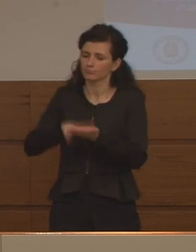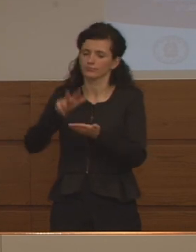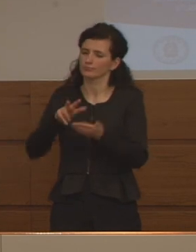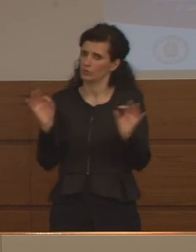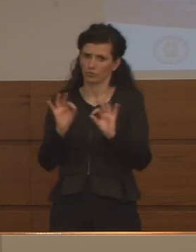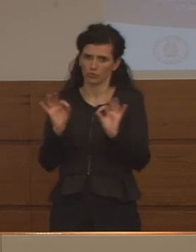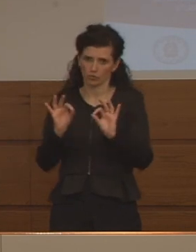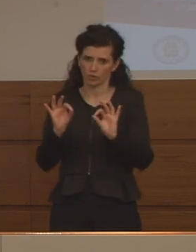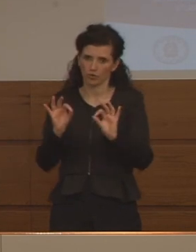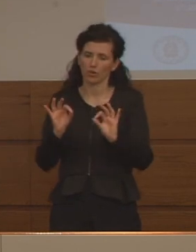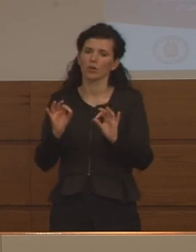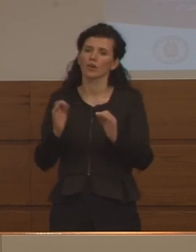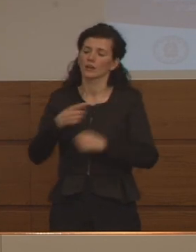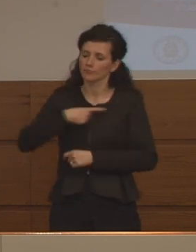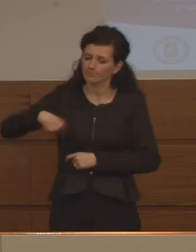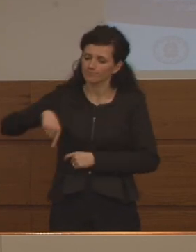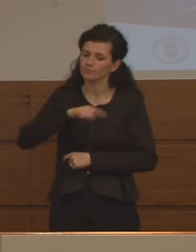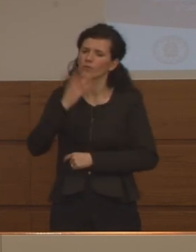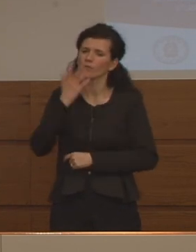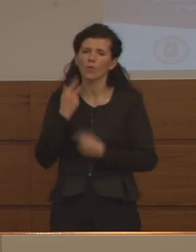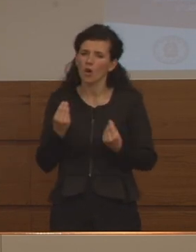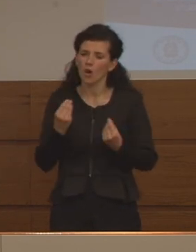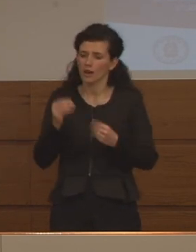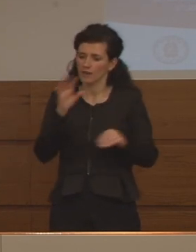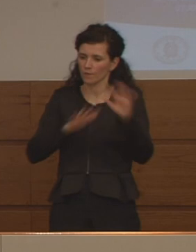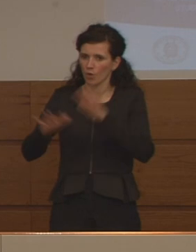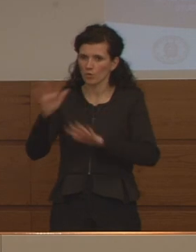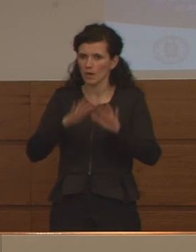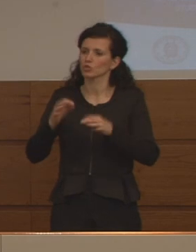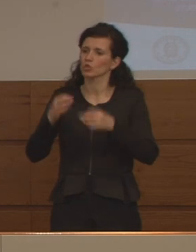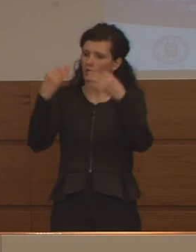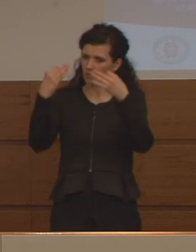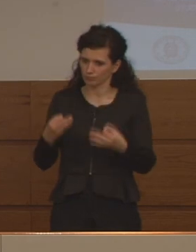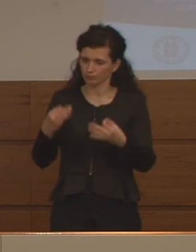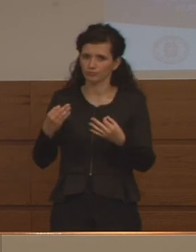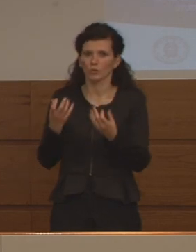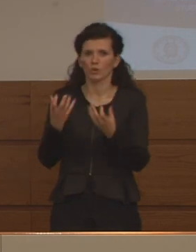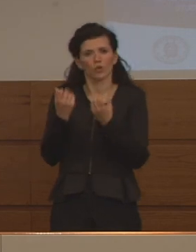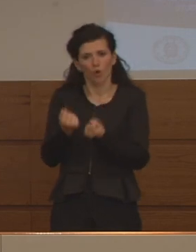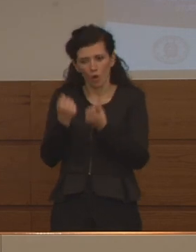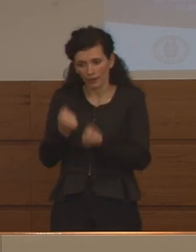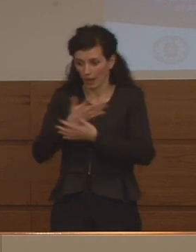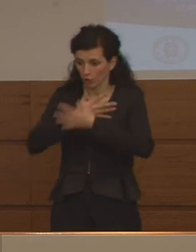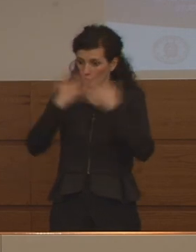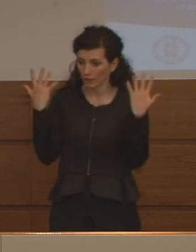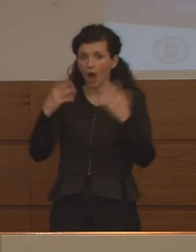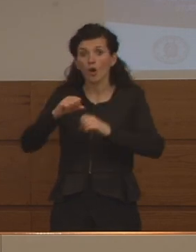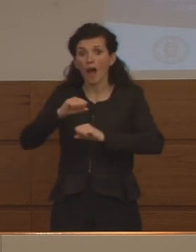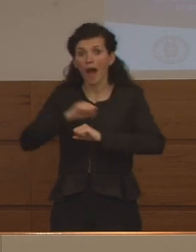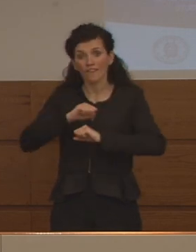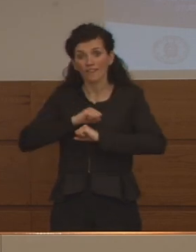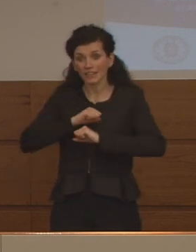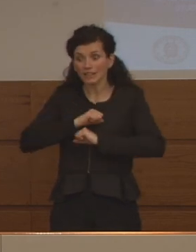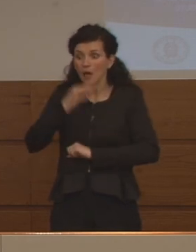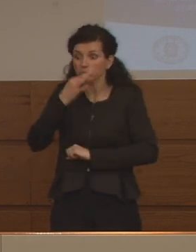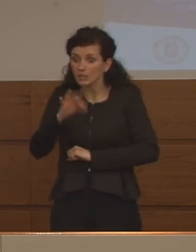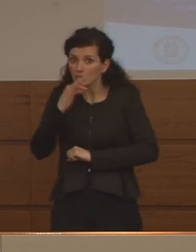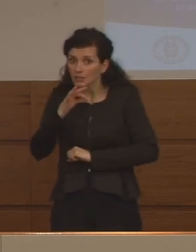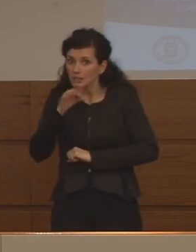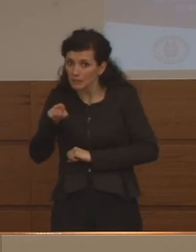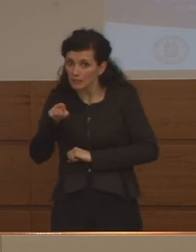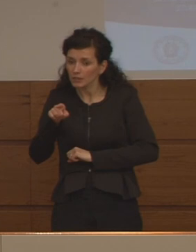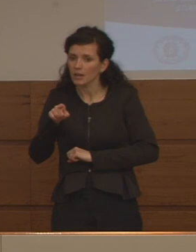avere dei dati solidissimi e di assoluta affidabilità in termini di sensibilità e